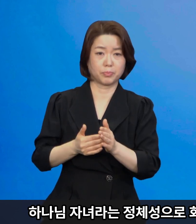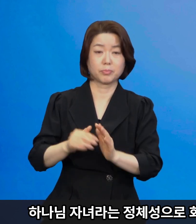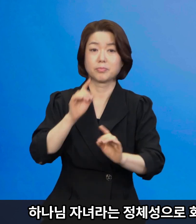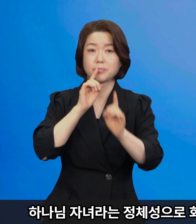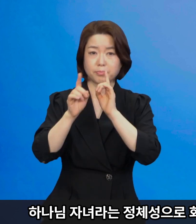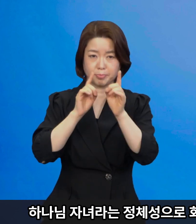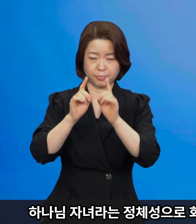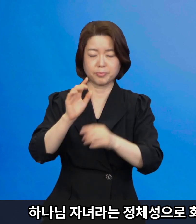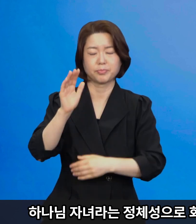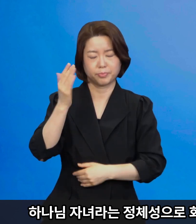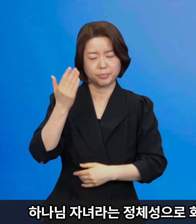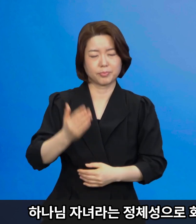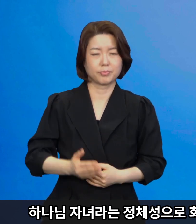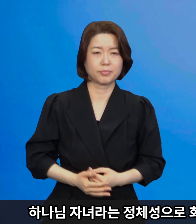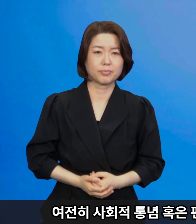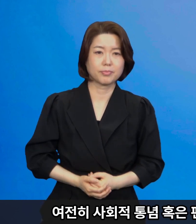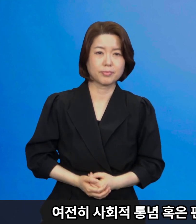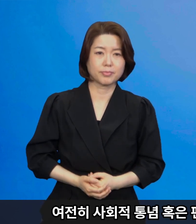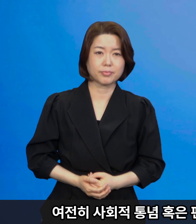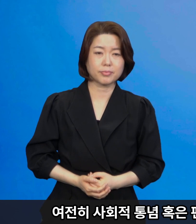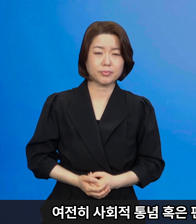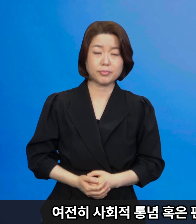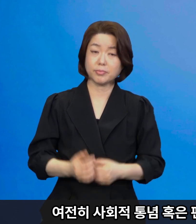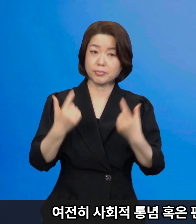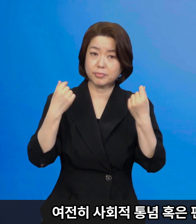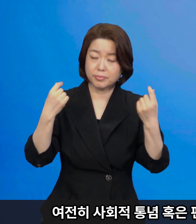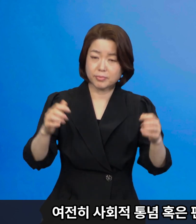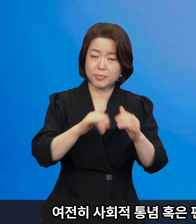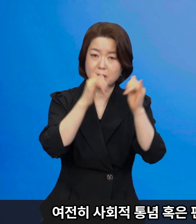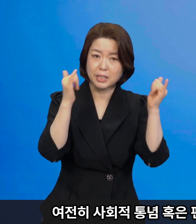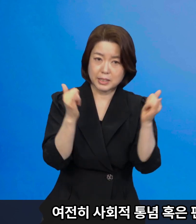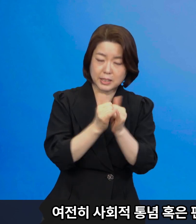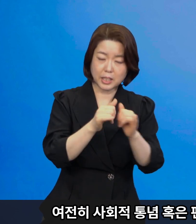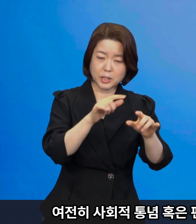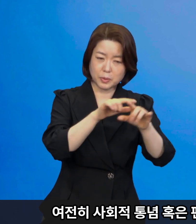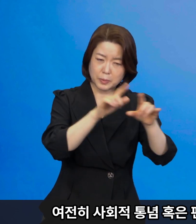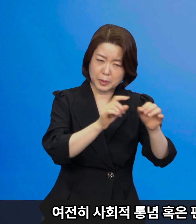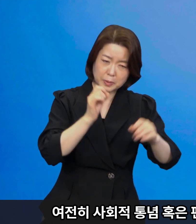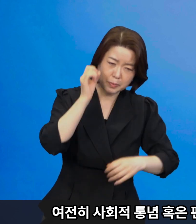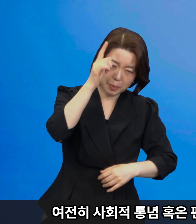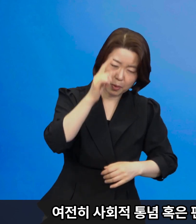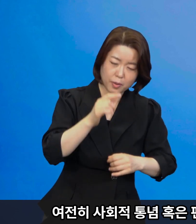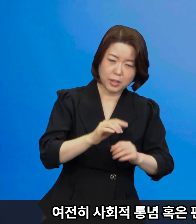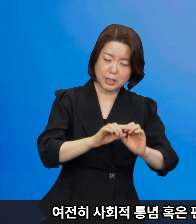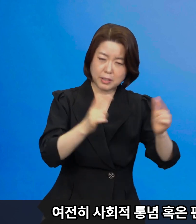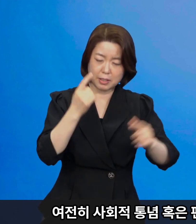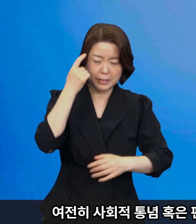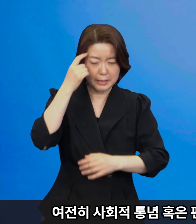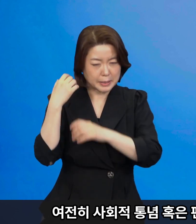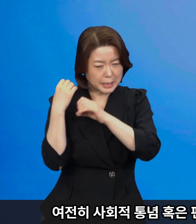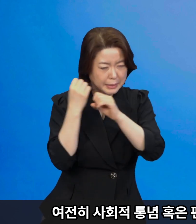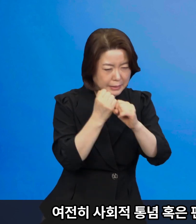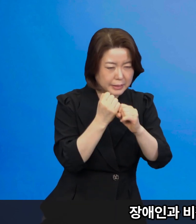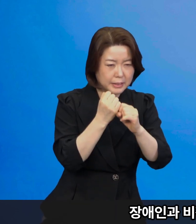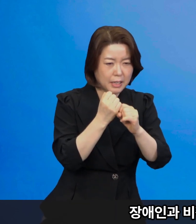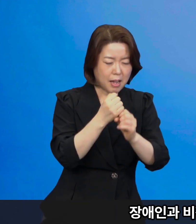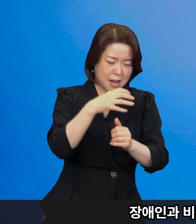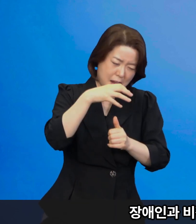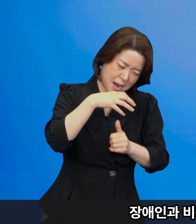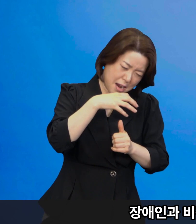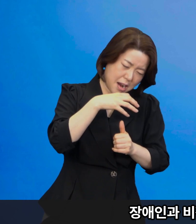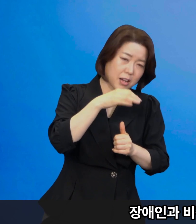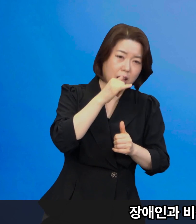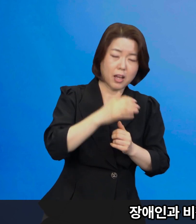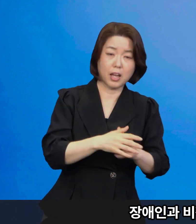말씀이 되겠습니다. 여전히 사회적 통념 혹은 편견이 우리의 생각을 사로잡아서